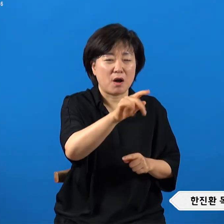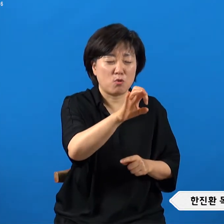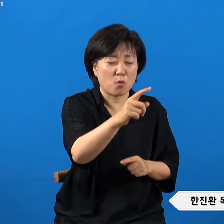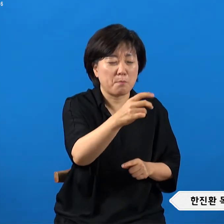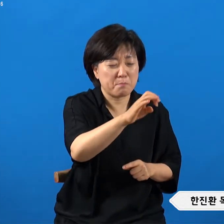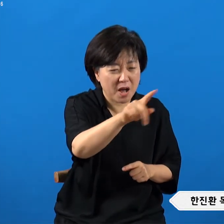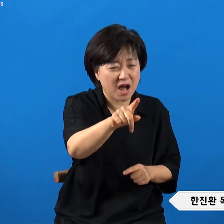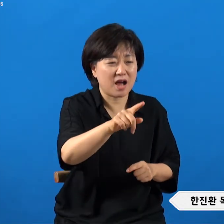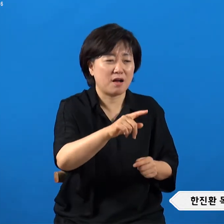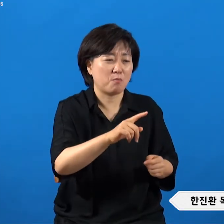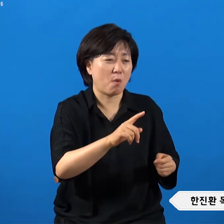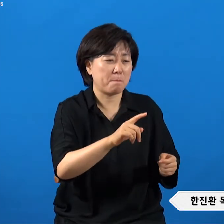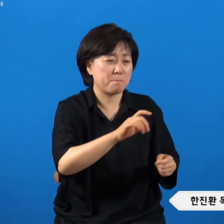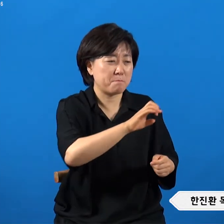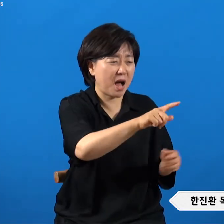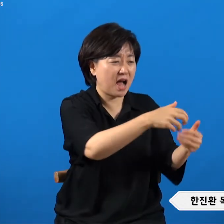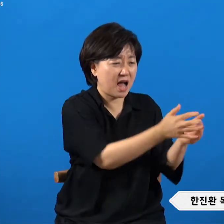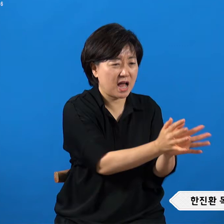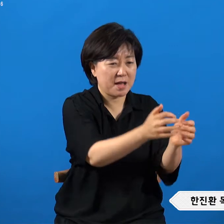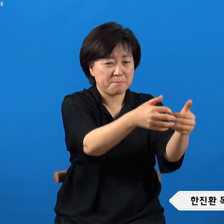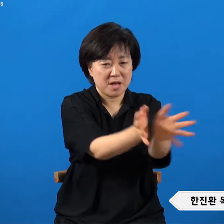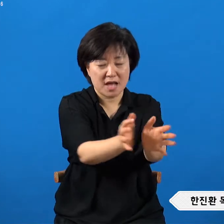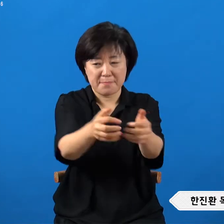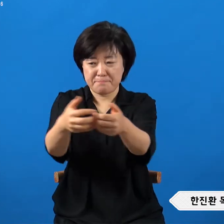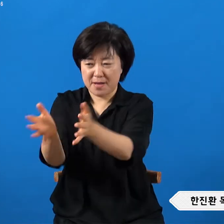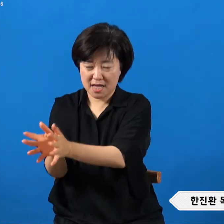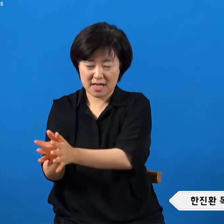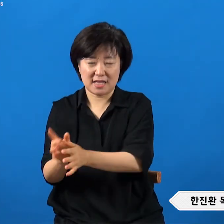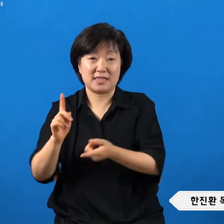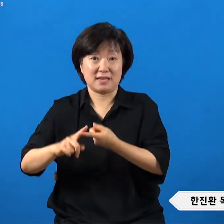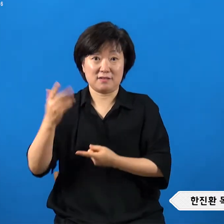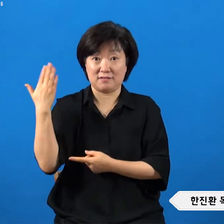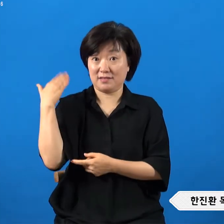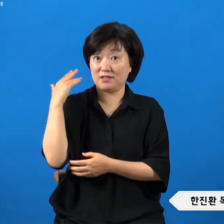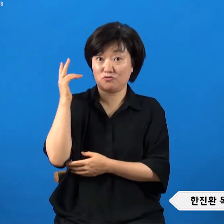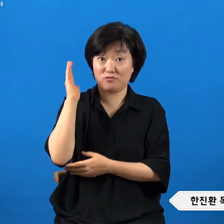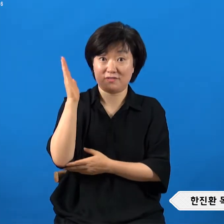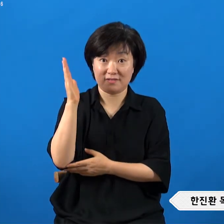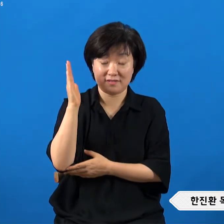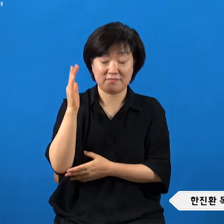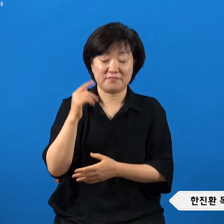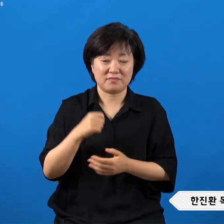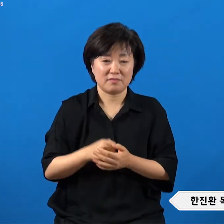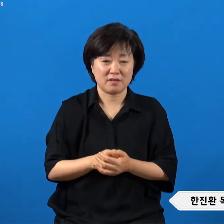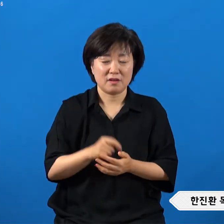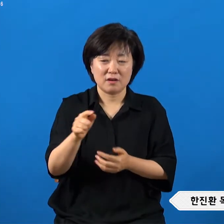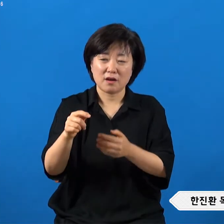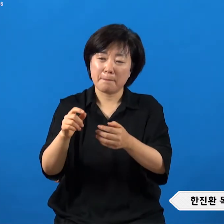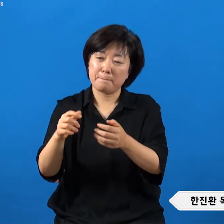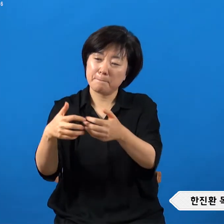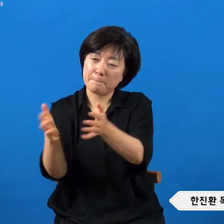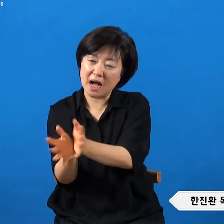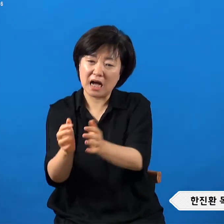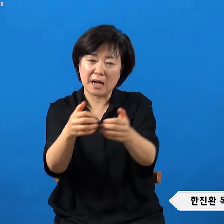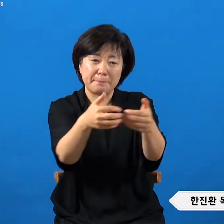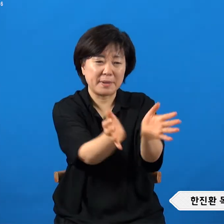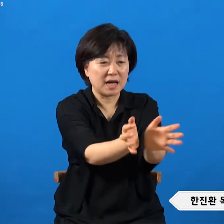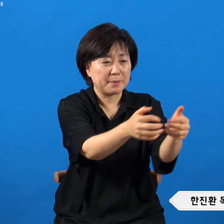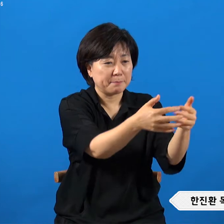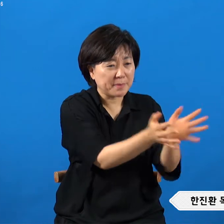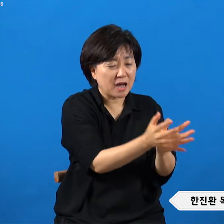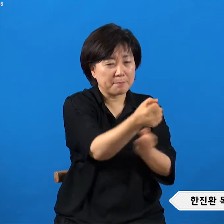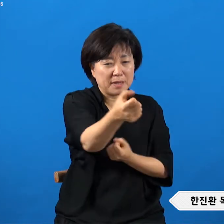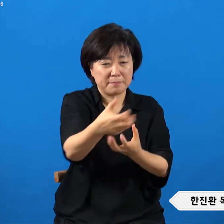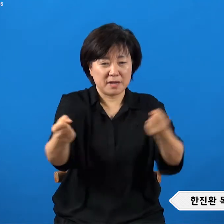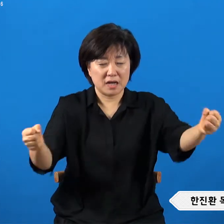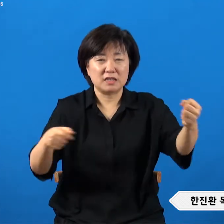말씀드렸습니다. 그런 파당이 생기게 된 이유가 여러 가지가 있는데 그 중에 제일 큰 것